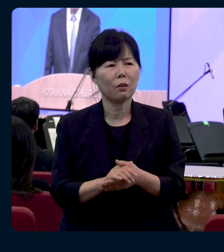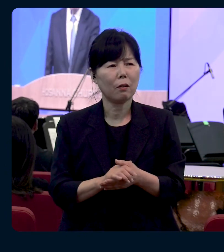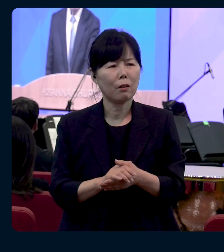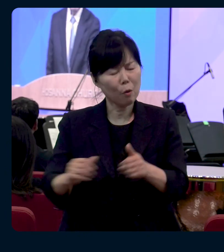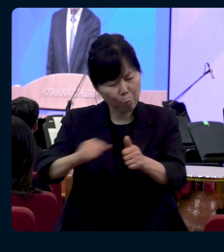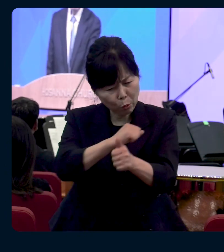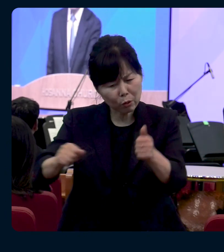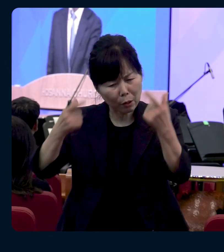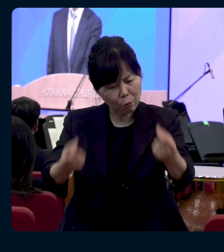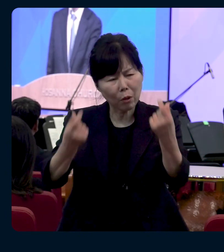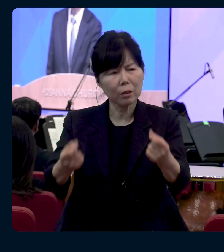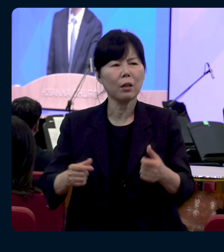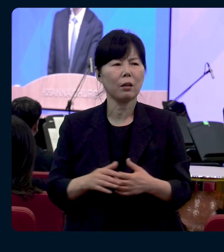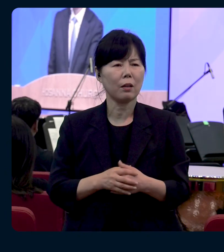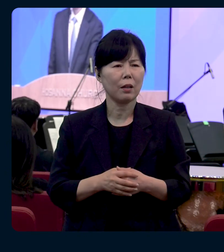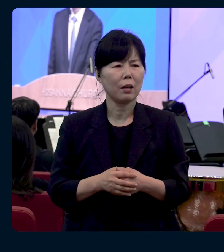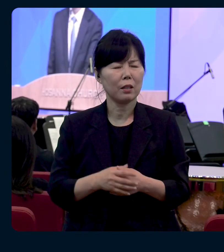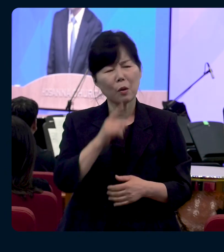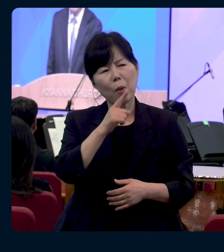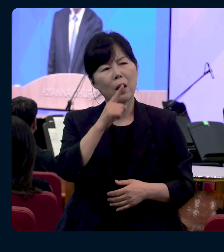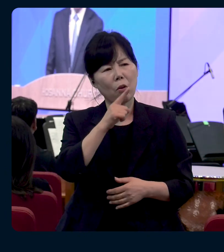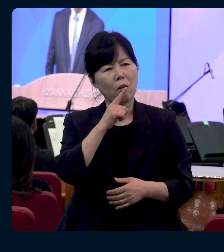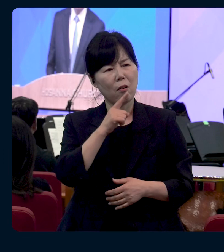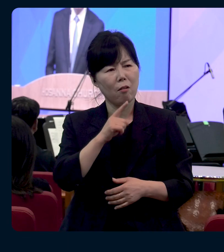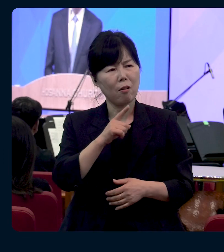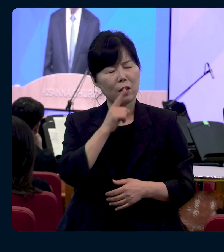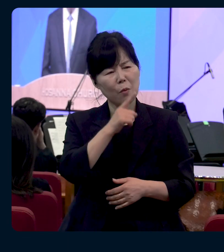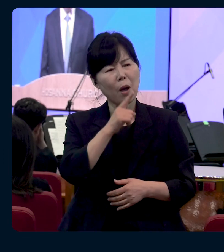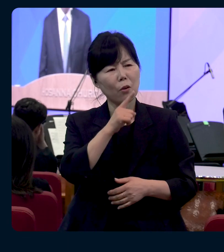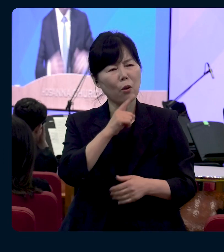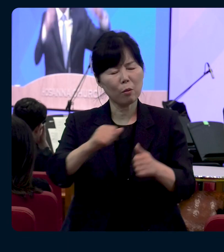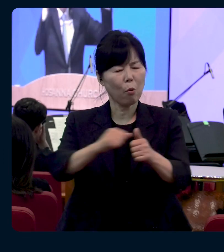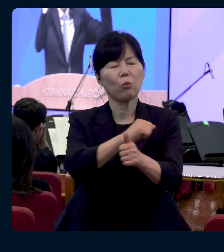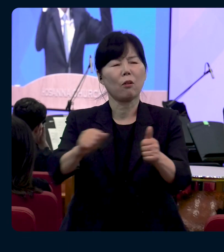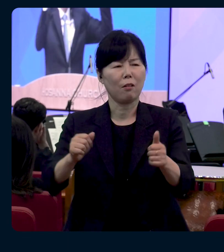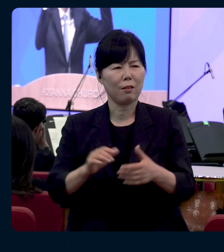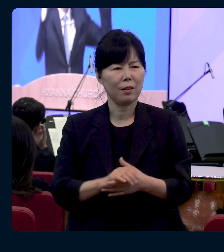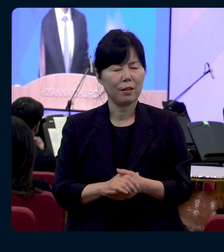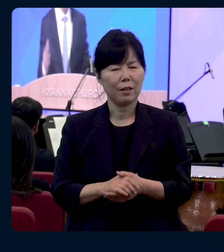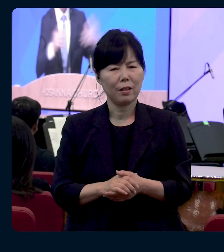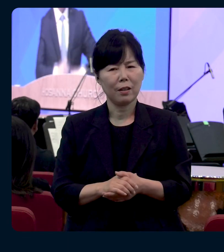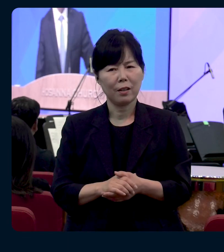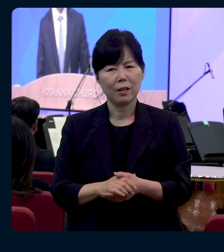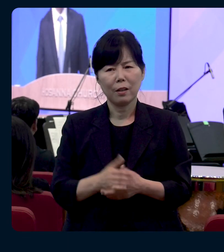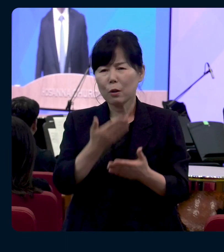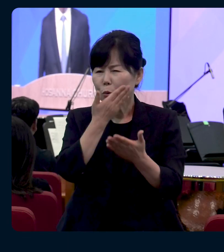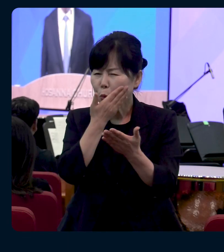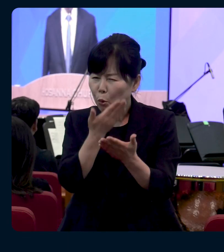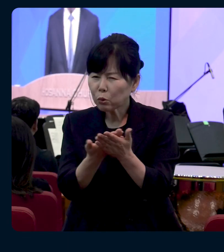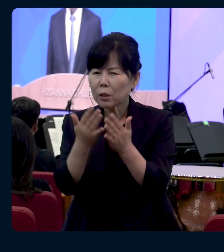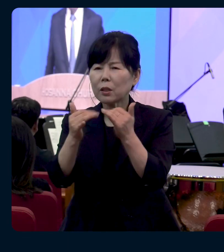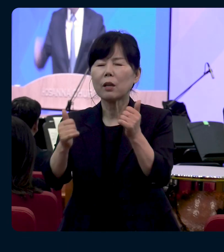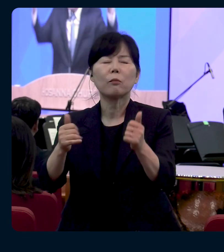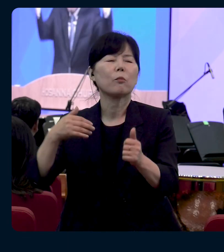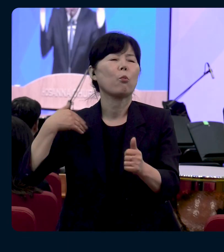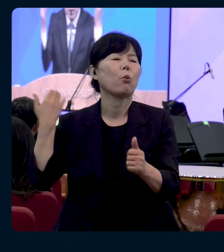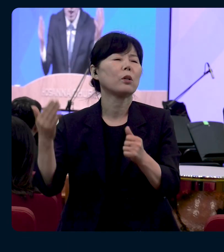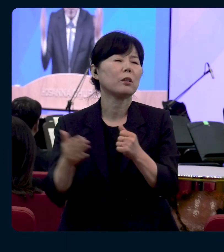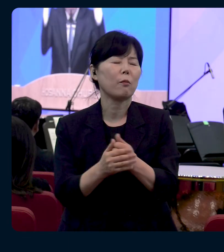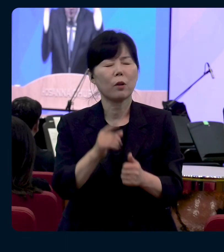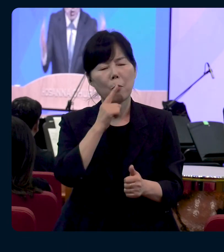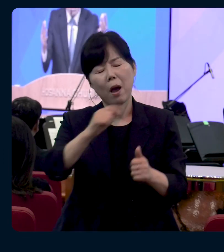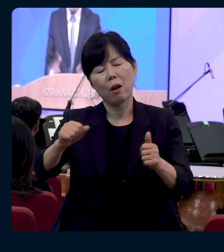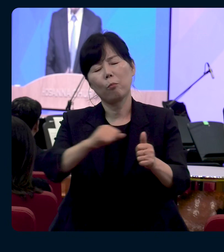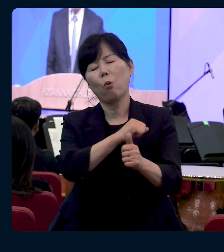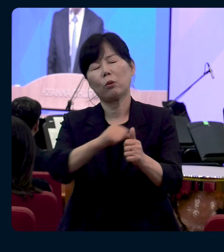왜 그렇게 하느냐? 왜 그렇게 하느냐? 소중한 사람인 줄 모르니까 사실 그런 거예요. 얼마나 소중한